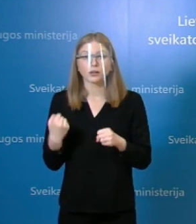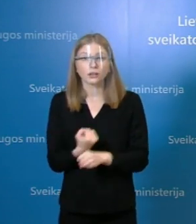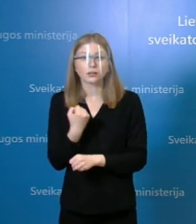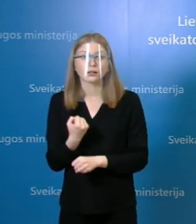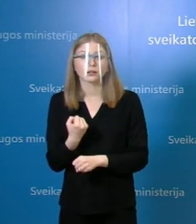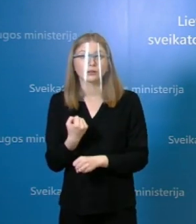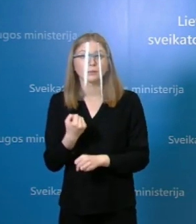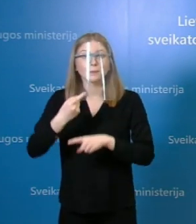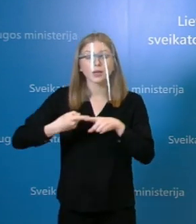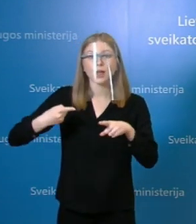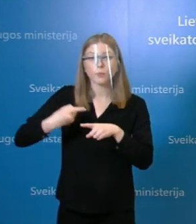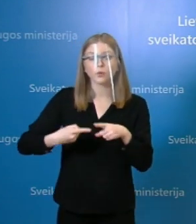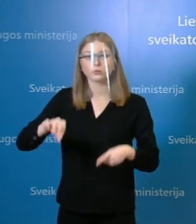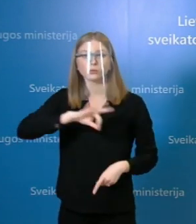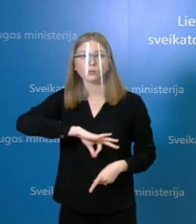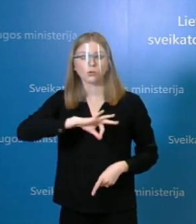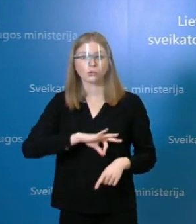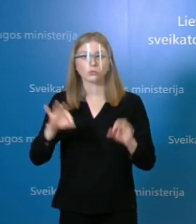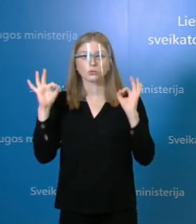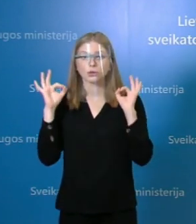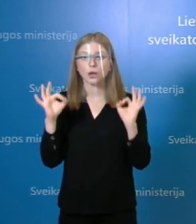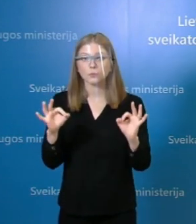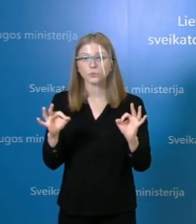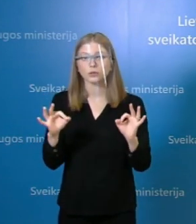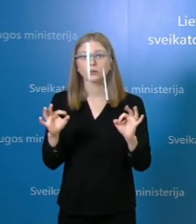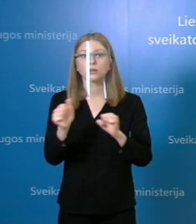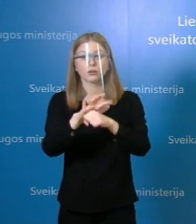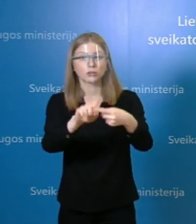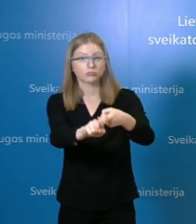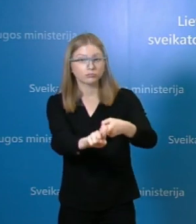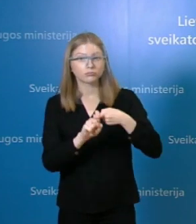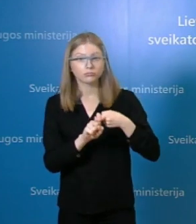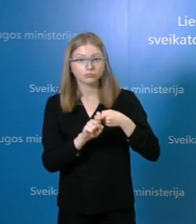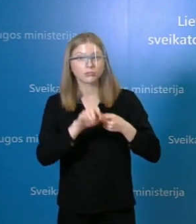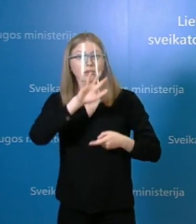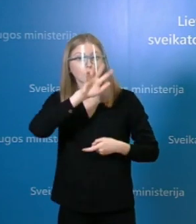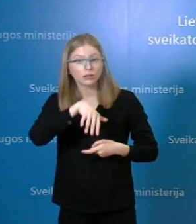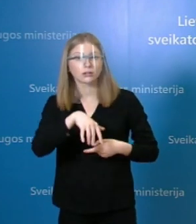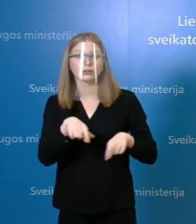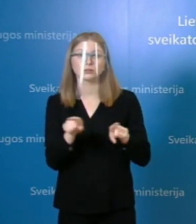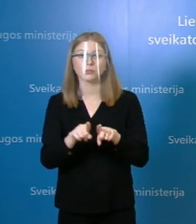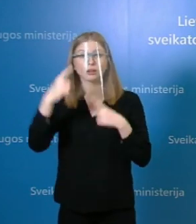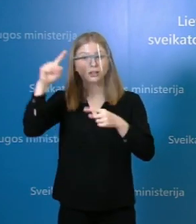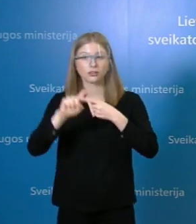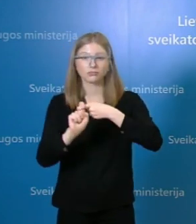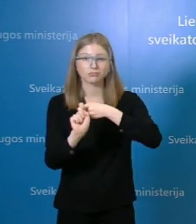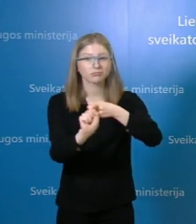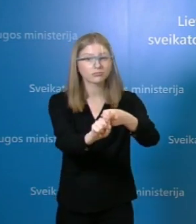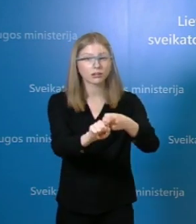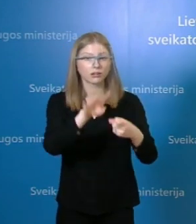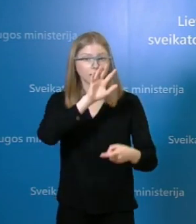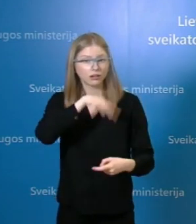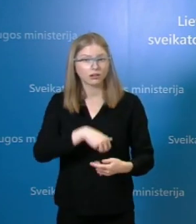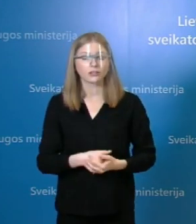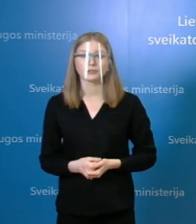atsakingai labai tas apsaugos priemonės tam, kad neužsikrėstų ir patys ir neužkrėstų kitų pacientų. Tai, na, matyt, dalis